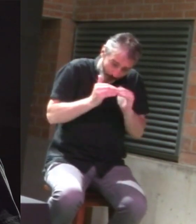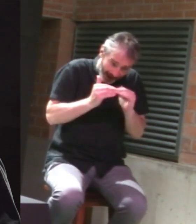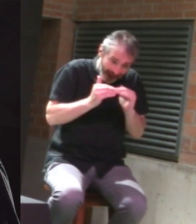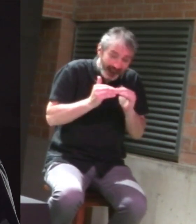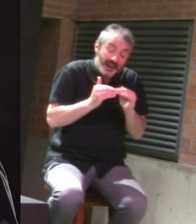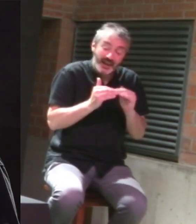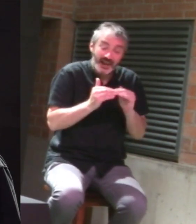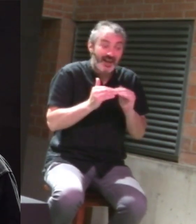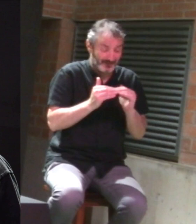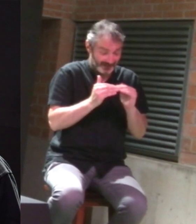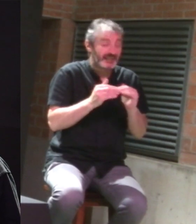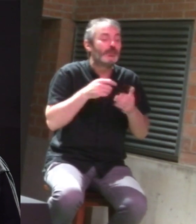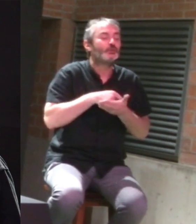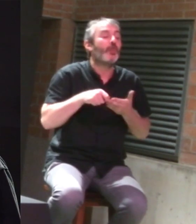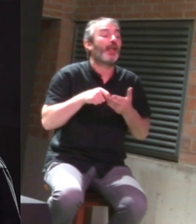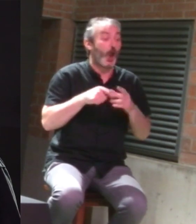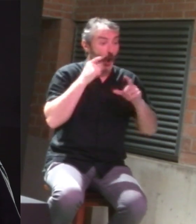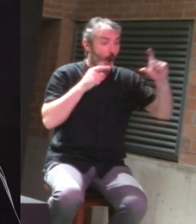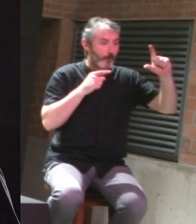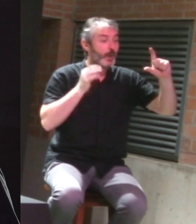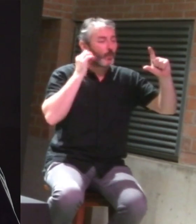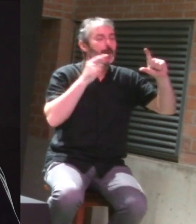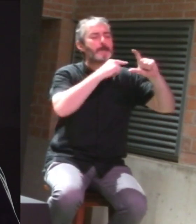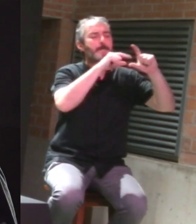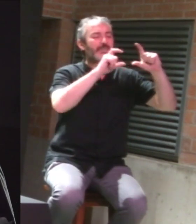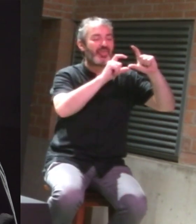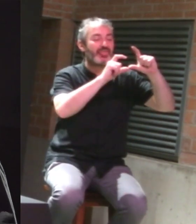un poco más de la mitad de su salario.